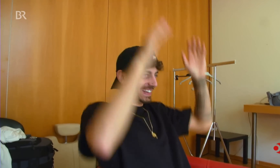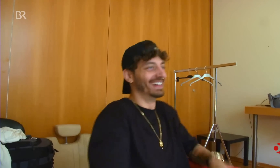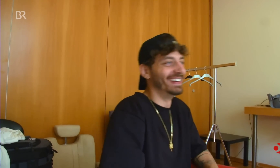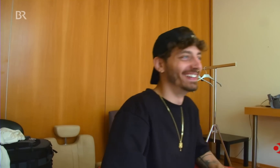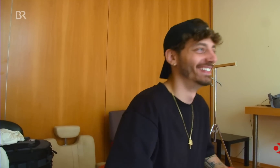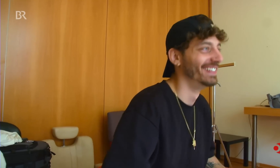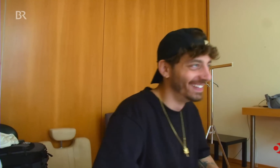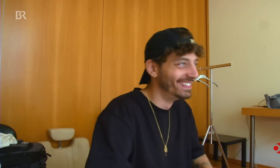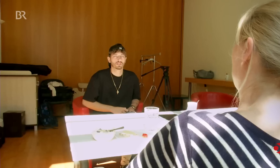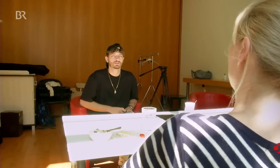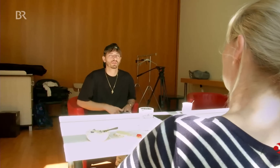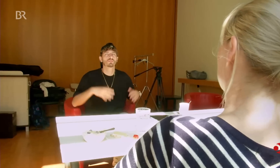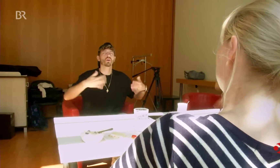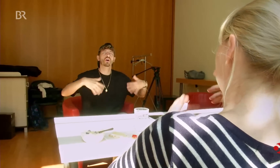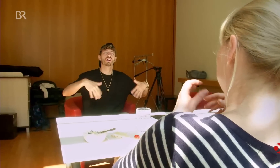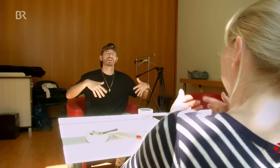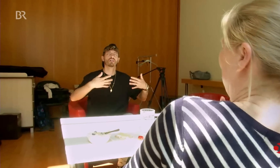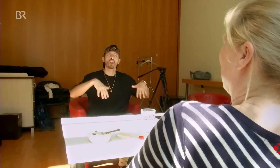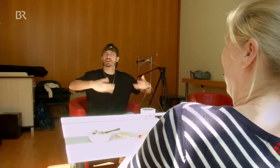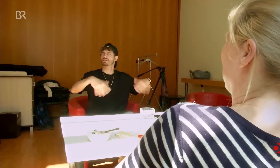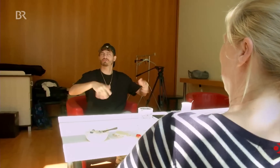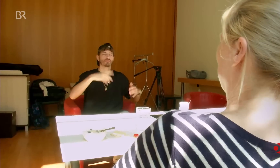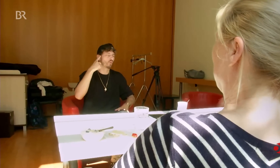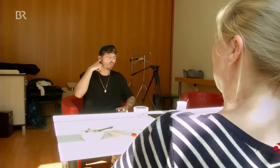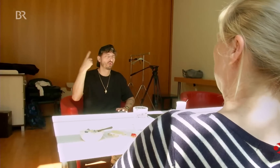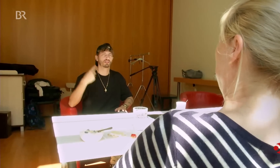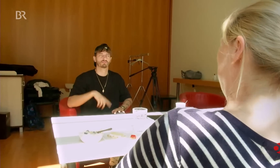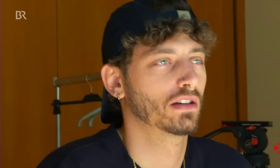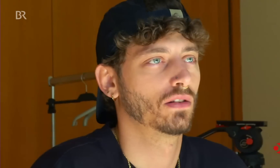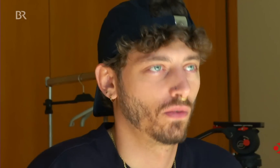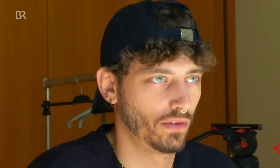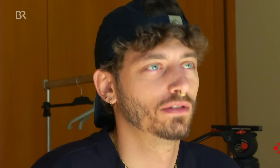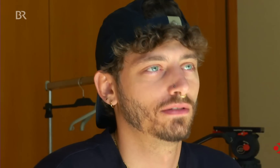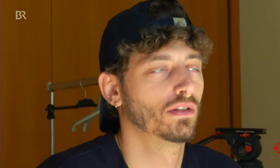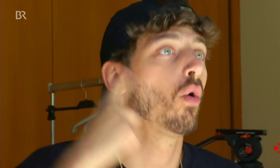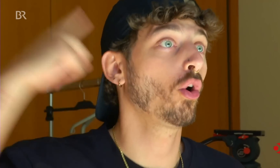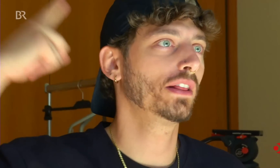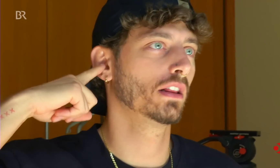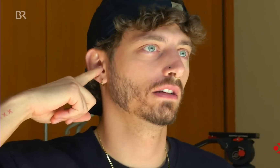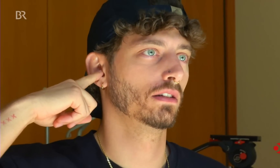Bravo! Und immer so locker. Sei locker. Genau. Hören. Das Singen hat Hören. gefehlt.